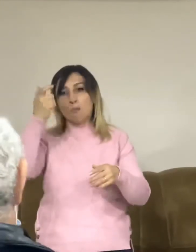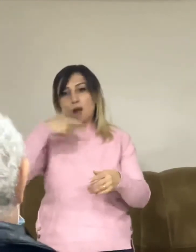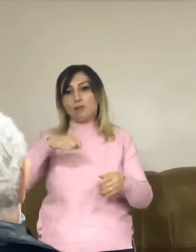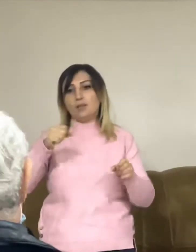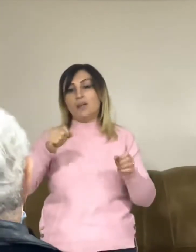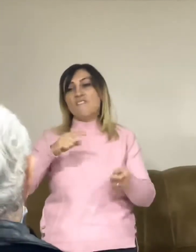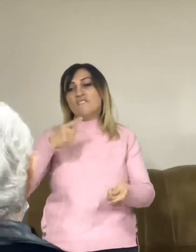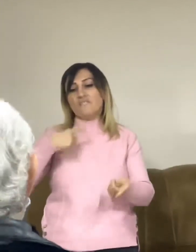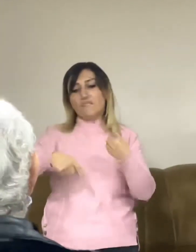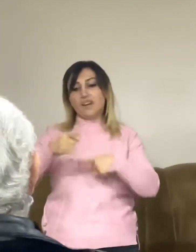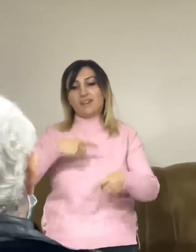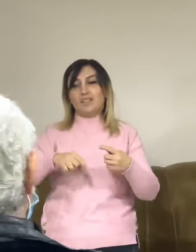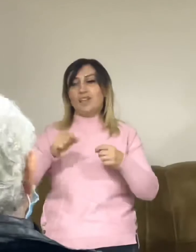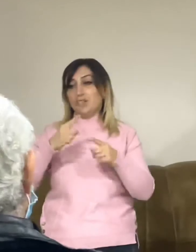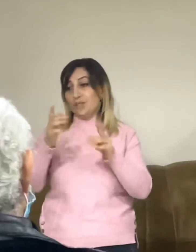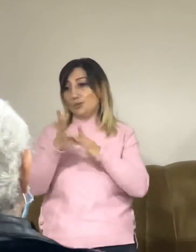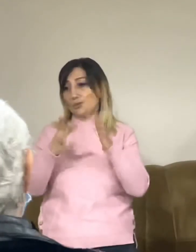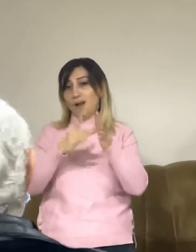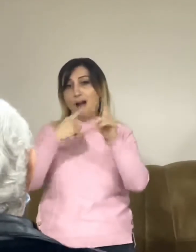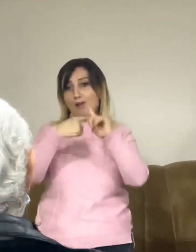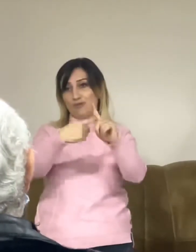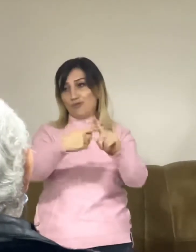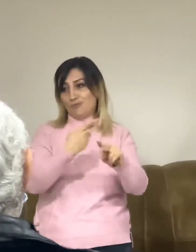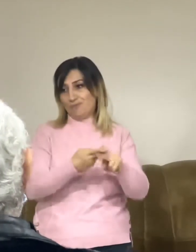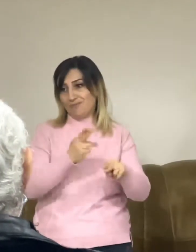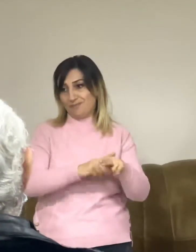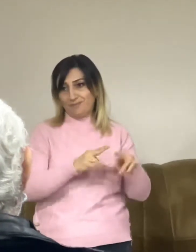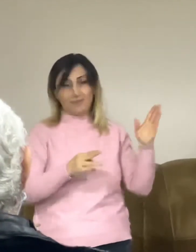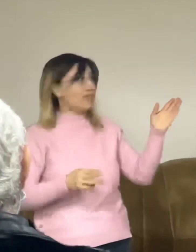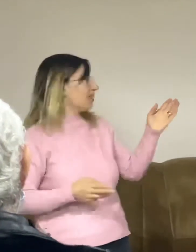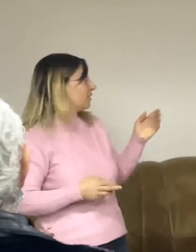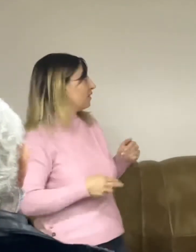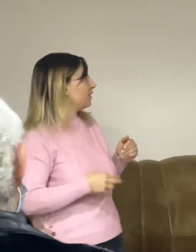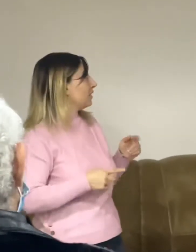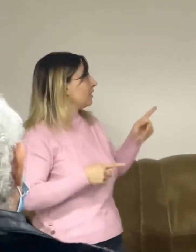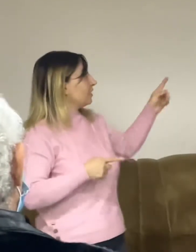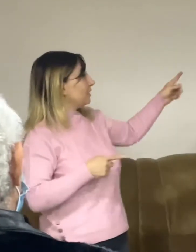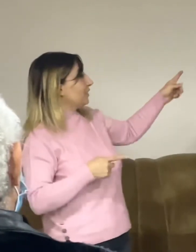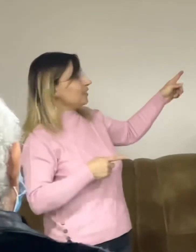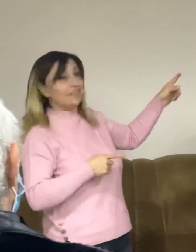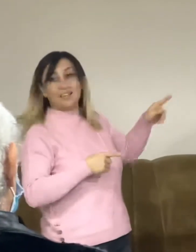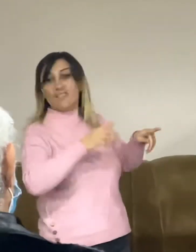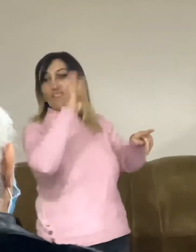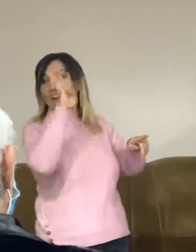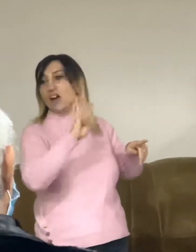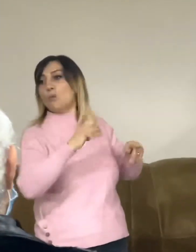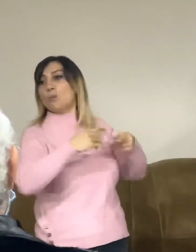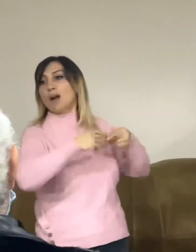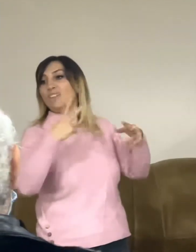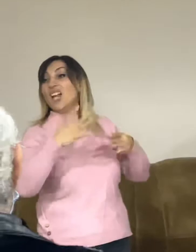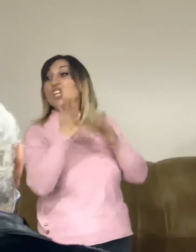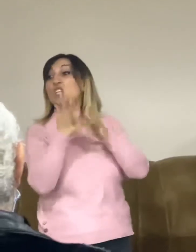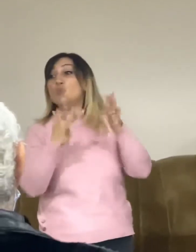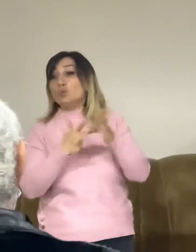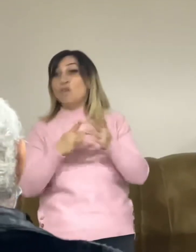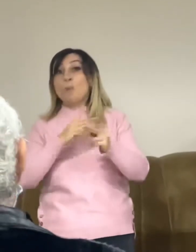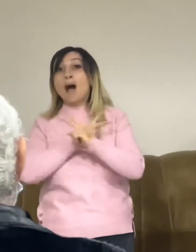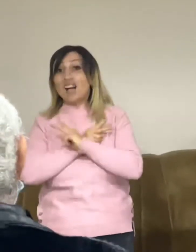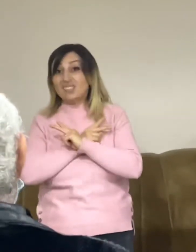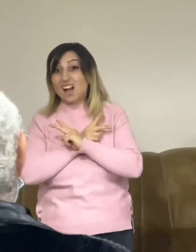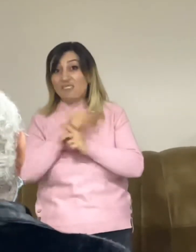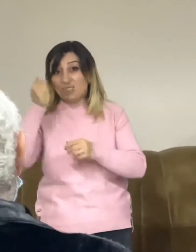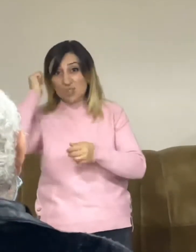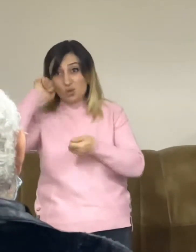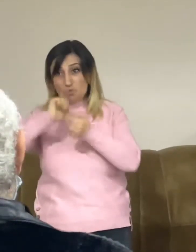հետ շփման եւ հաղորդակցության մեջ։ Նախորդ նկարը դնենք, եւ Հիսուսը, երբ որ մահացավ, հիշում եք ինչ է գրված։